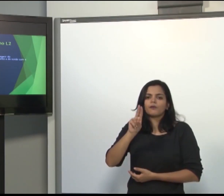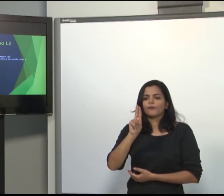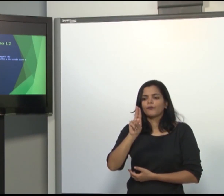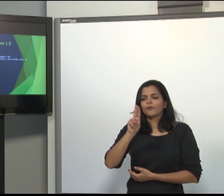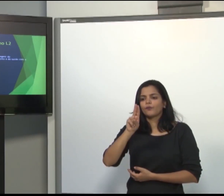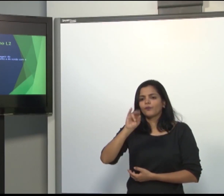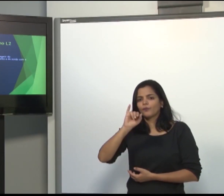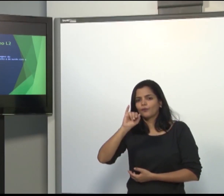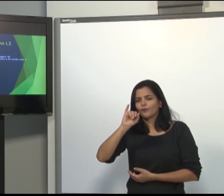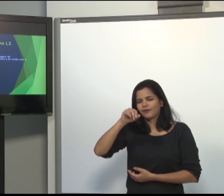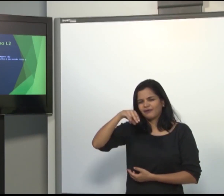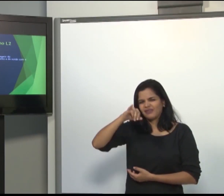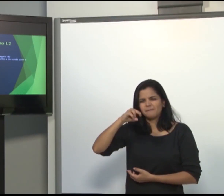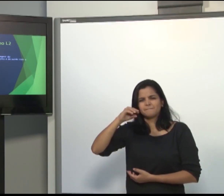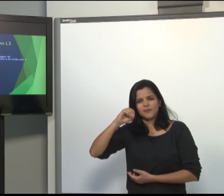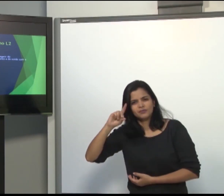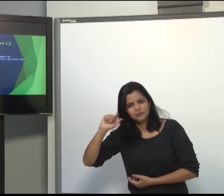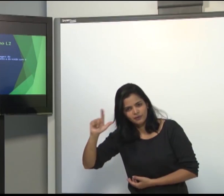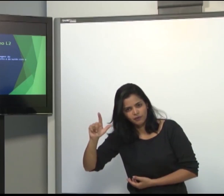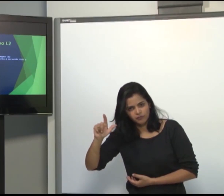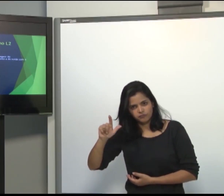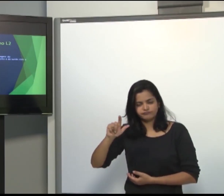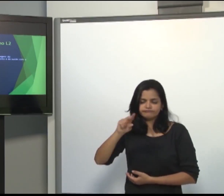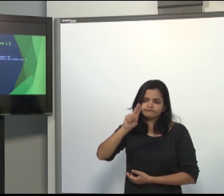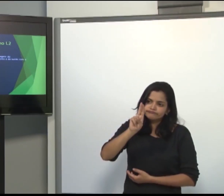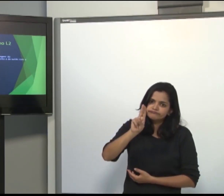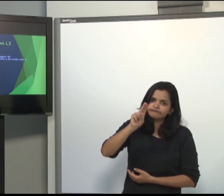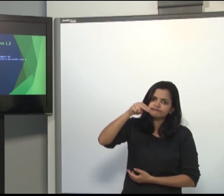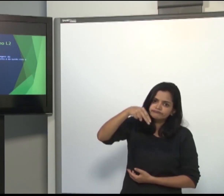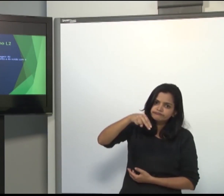Então, temos a modalidade unimodal,